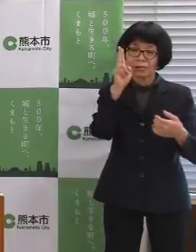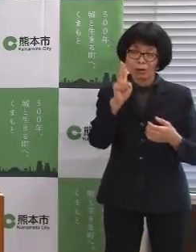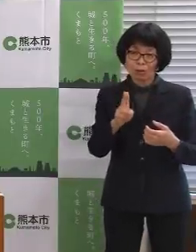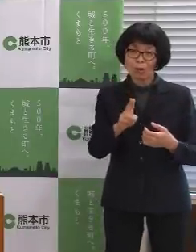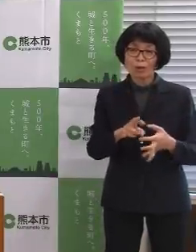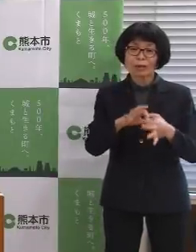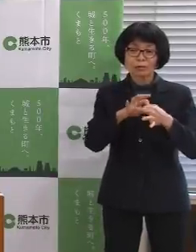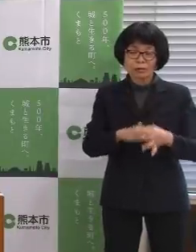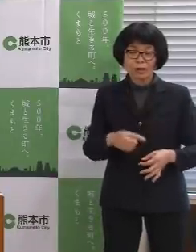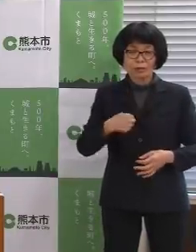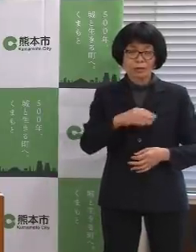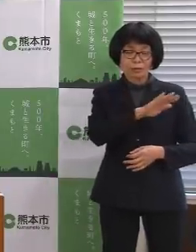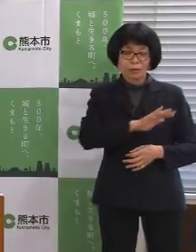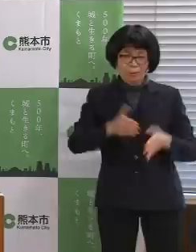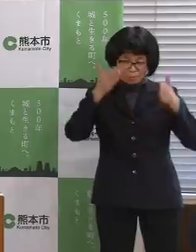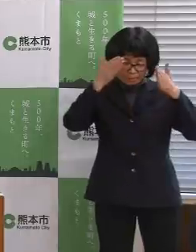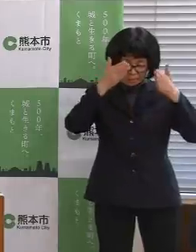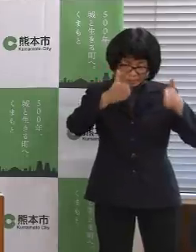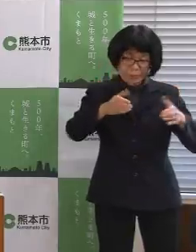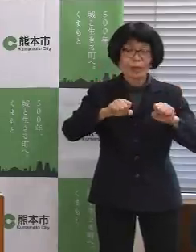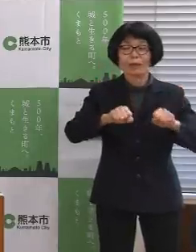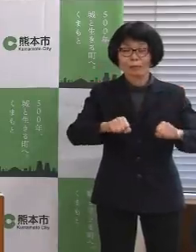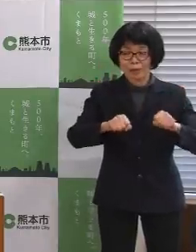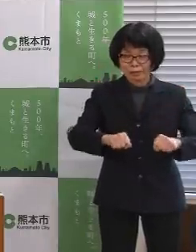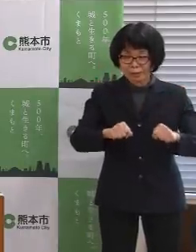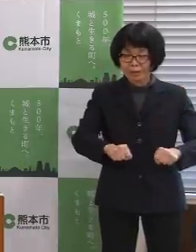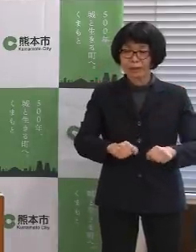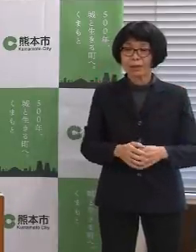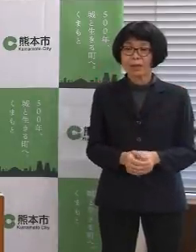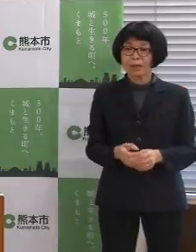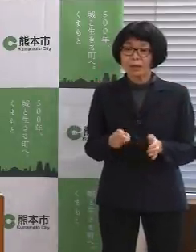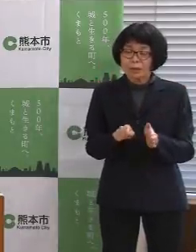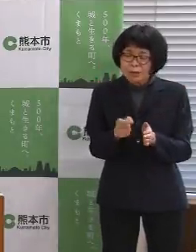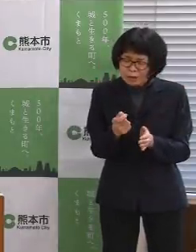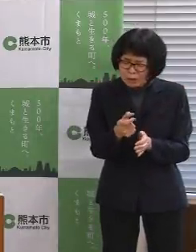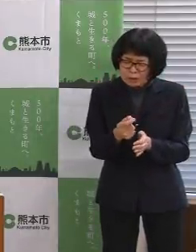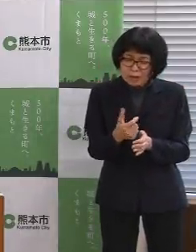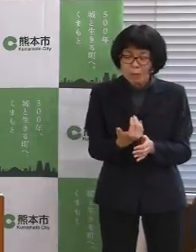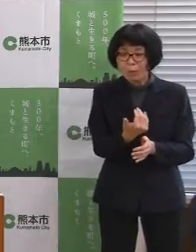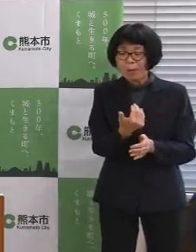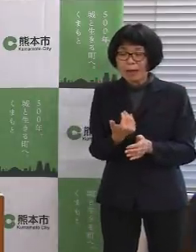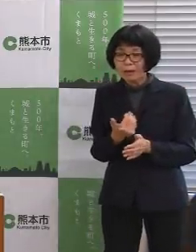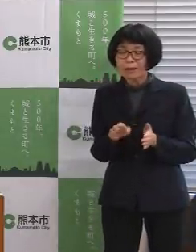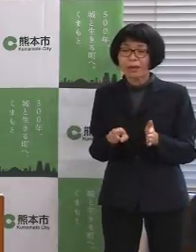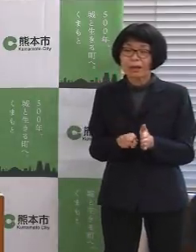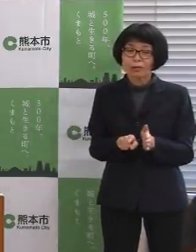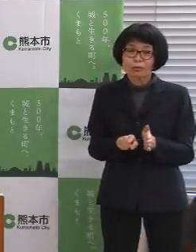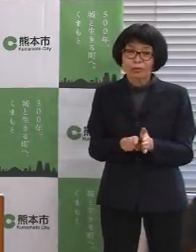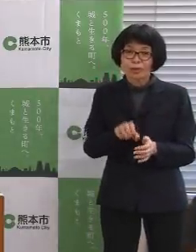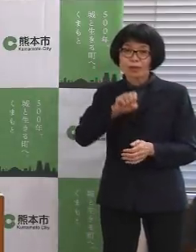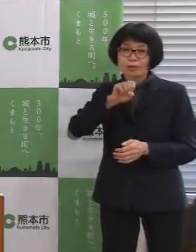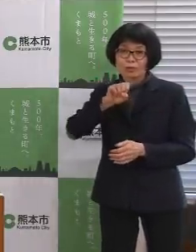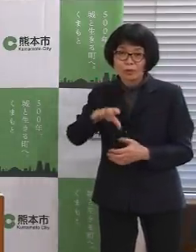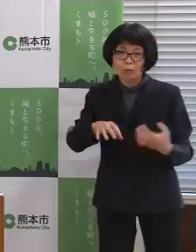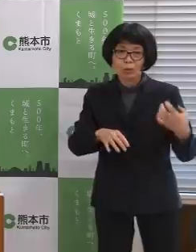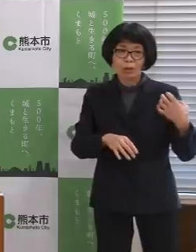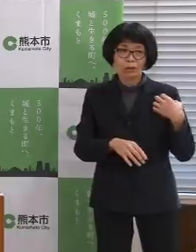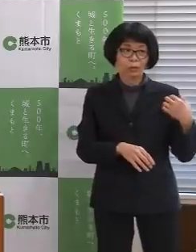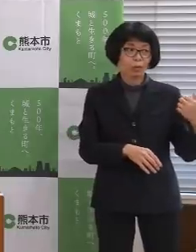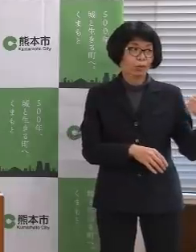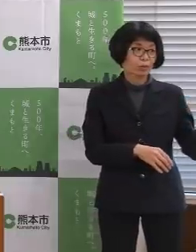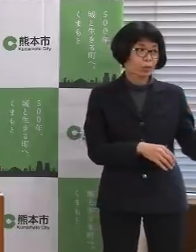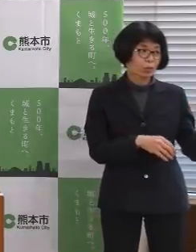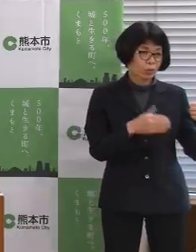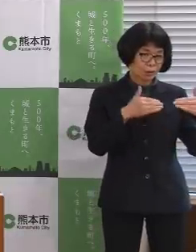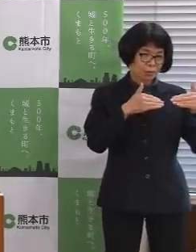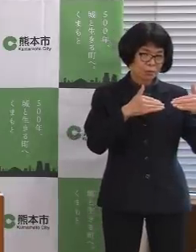全力を挙げたいというふうに思っています。ちょっとでも前倒しができればというふうに思ってますが、あんまりこういうこと言うと担当者が顔